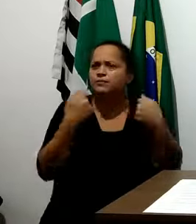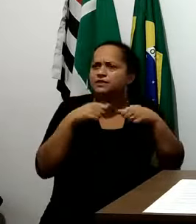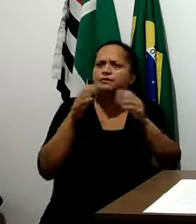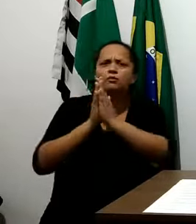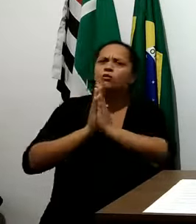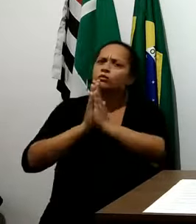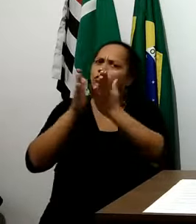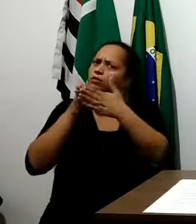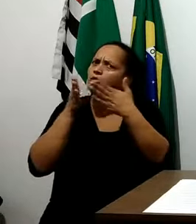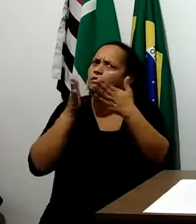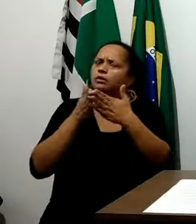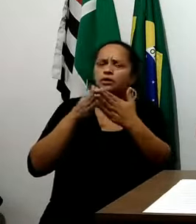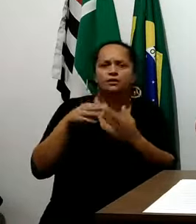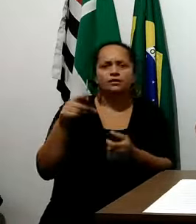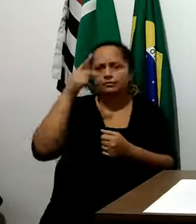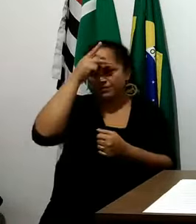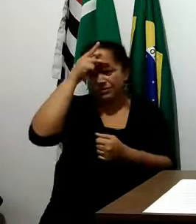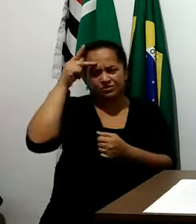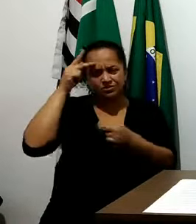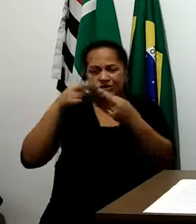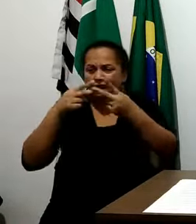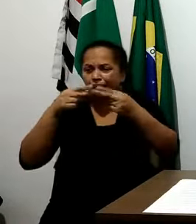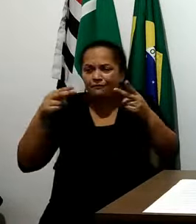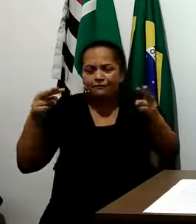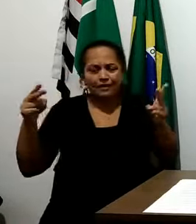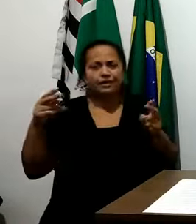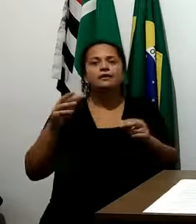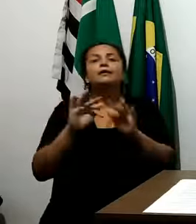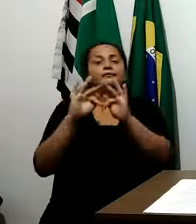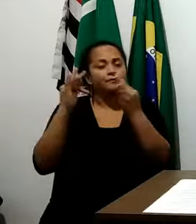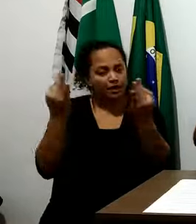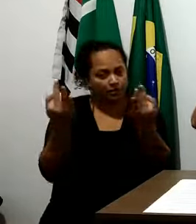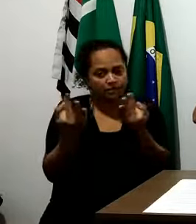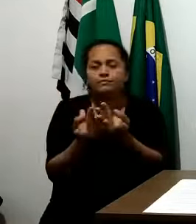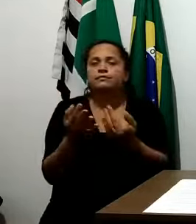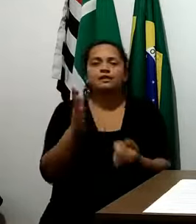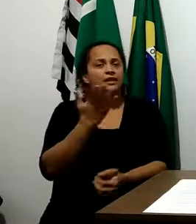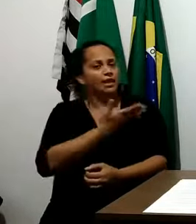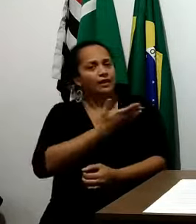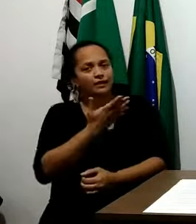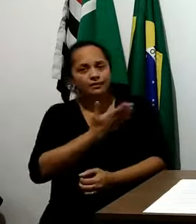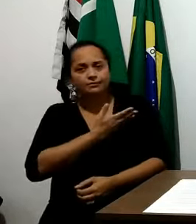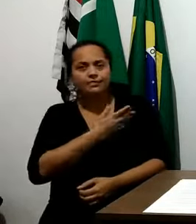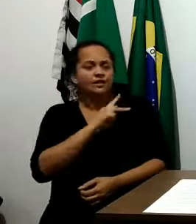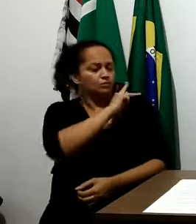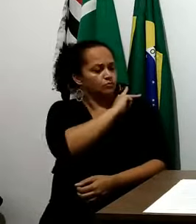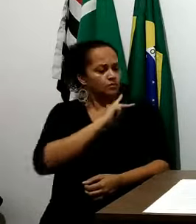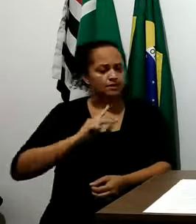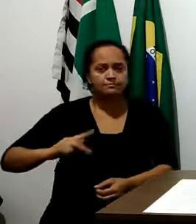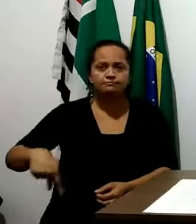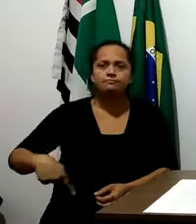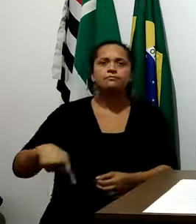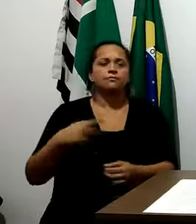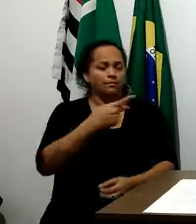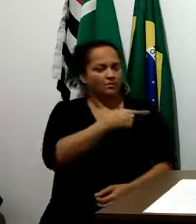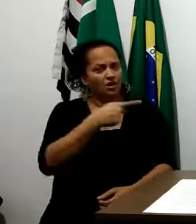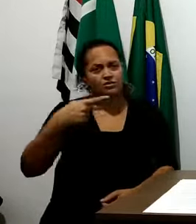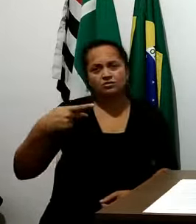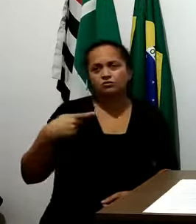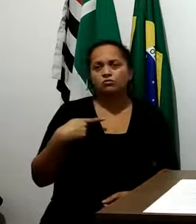interceder a favor de autoridades, interceder a favor dos nossos familiares, amigos, interceder a favor dos nossos